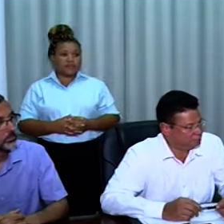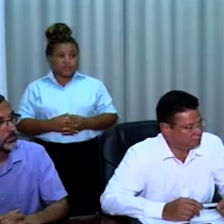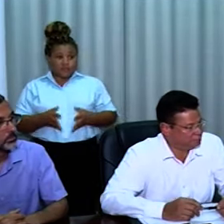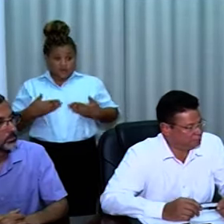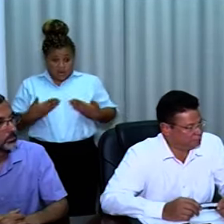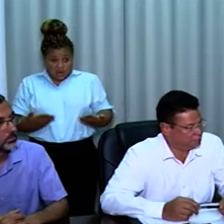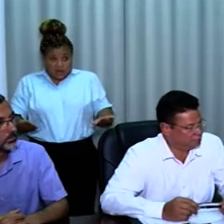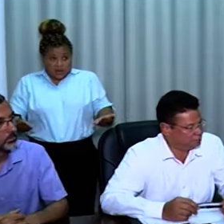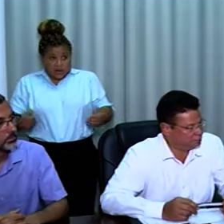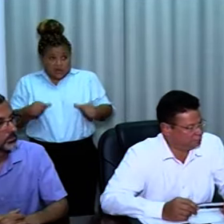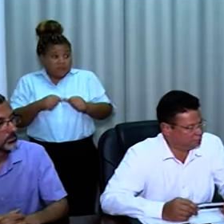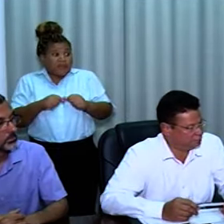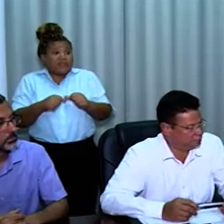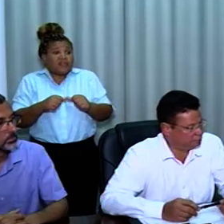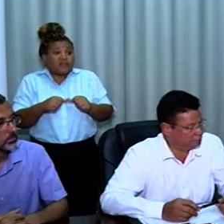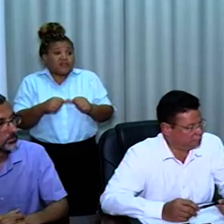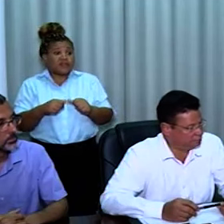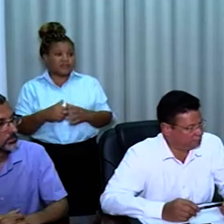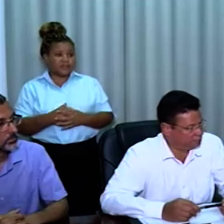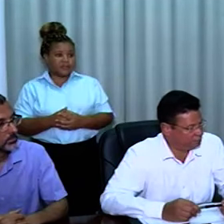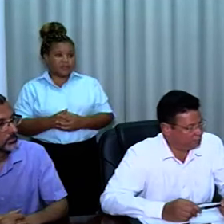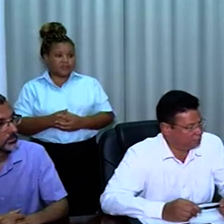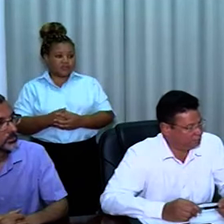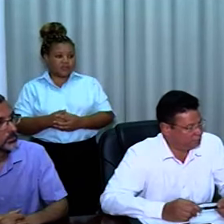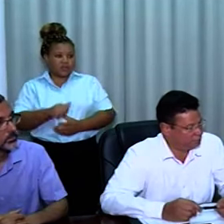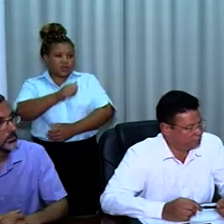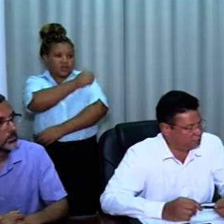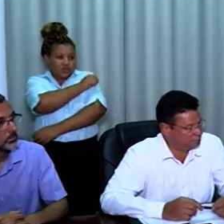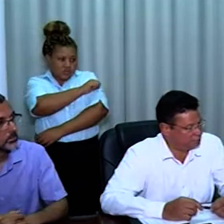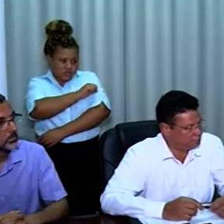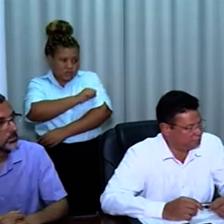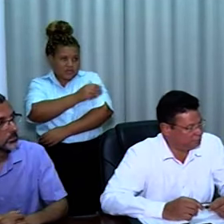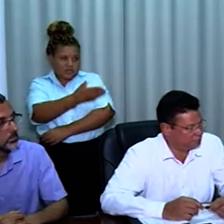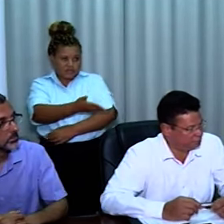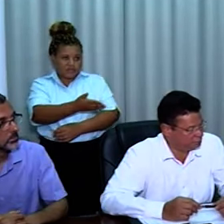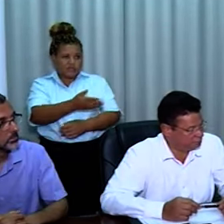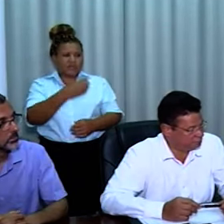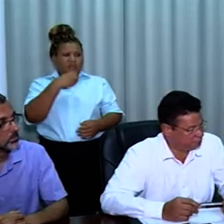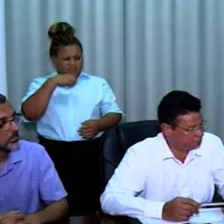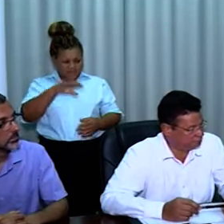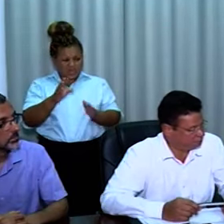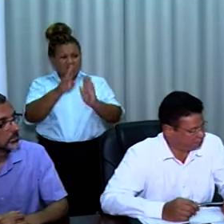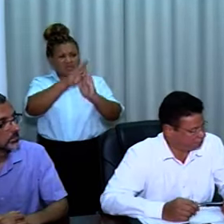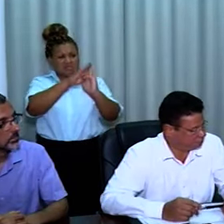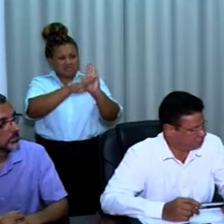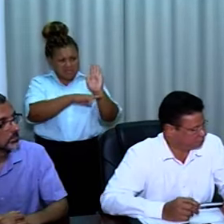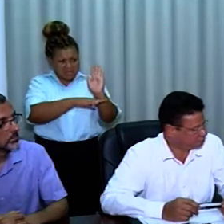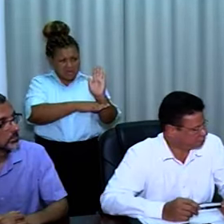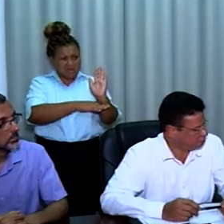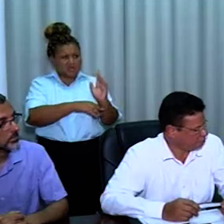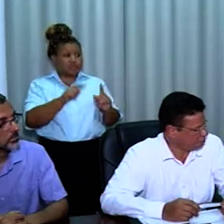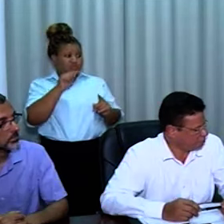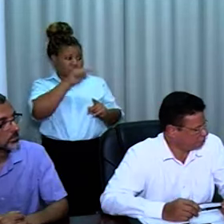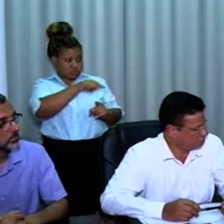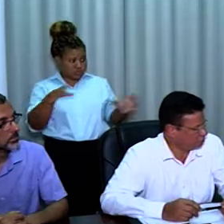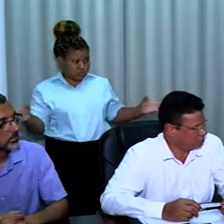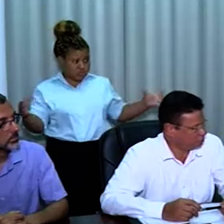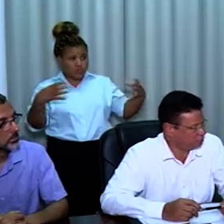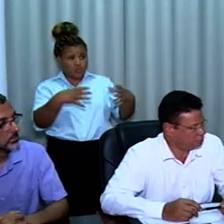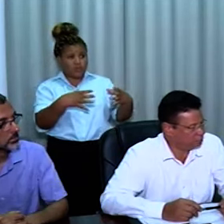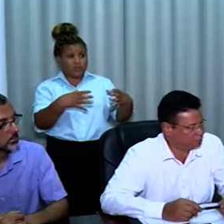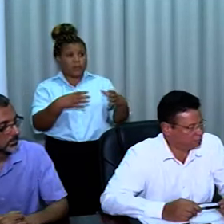anyway, le côté de la santé ça docteur est capable des autres l'autre côté l'IADM, nous peut mobiliser tout bonne ressources qui non